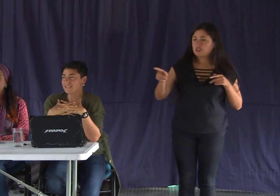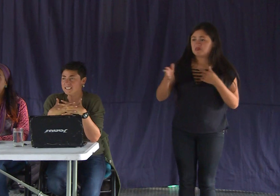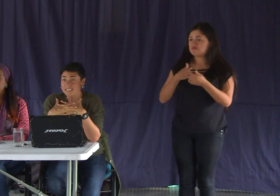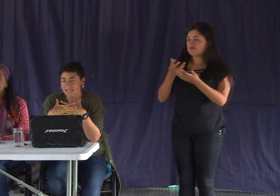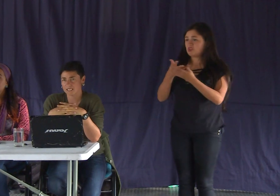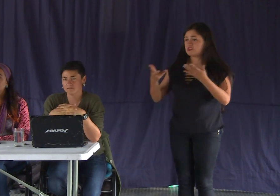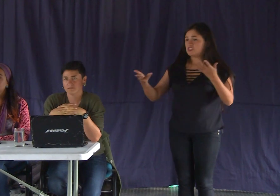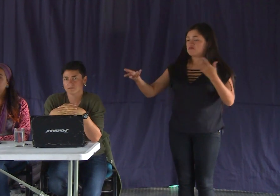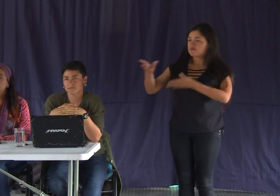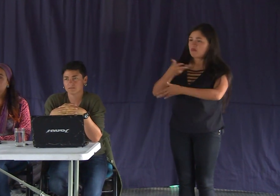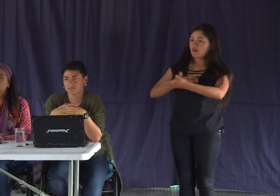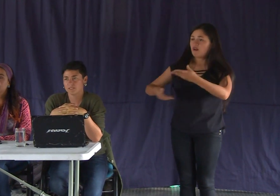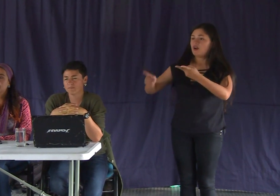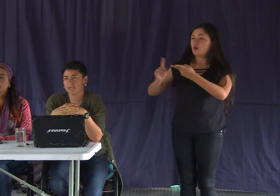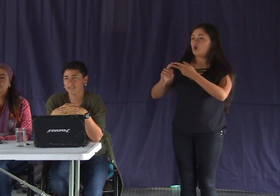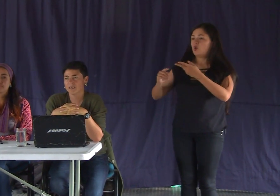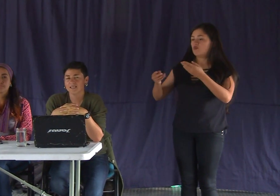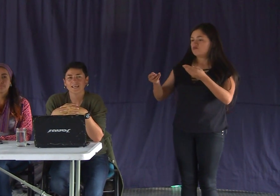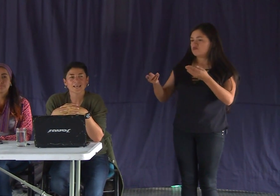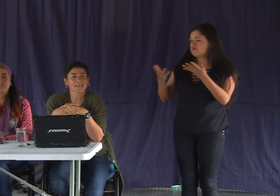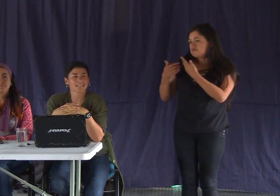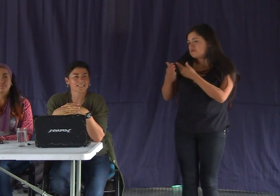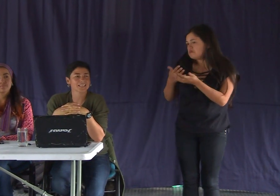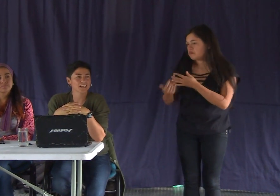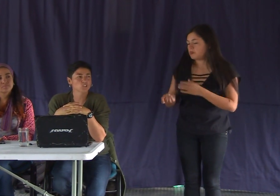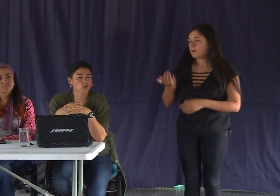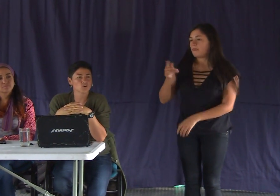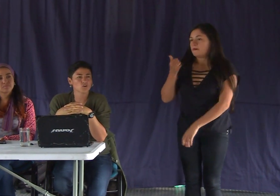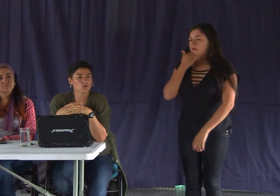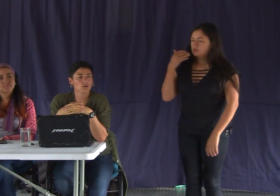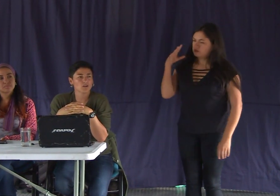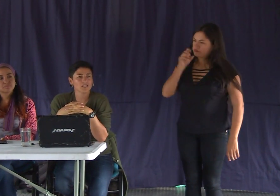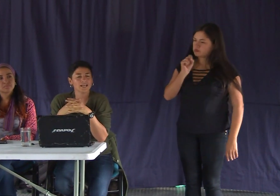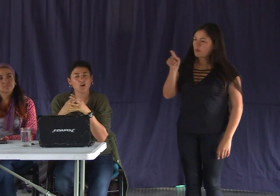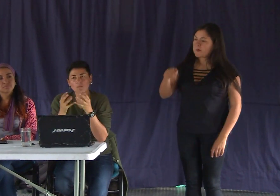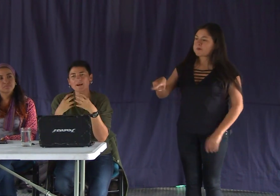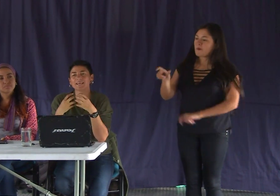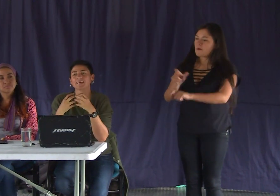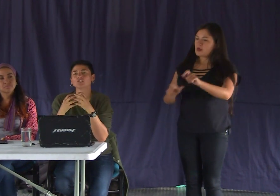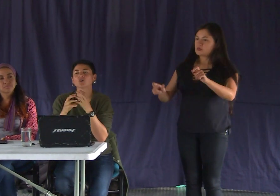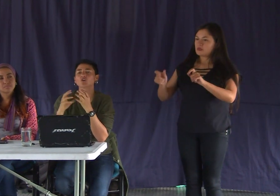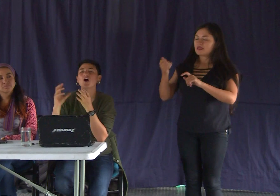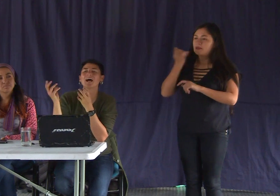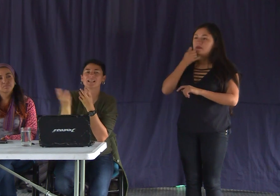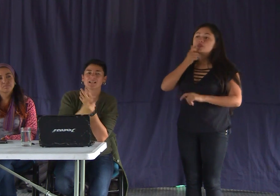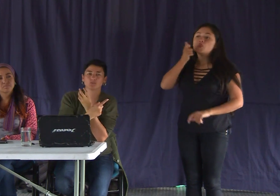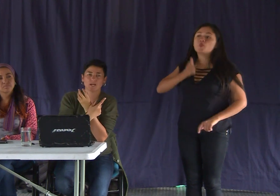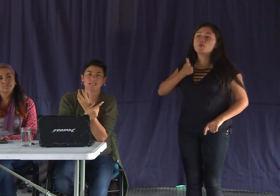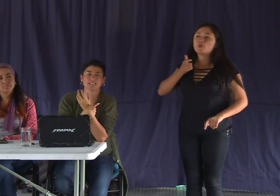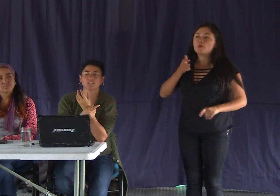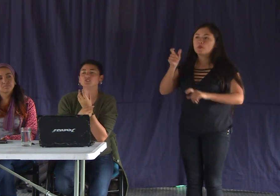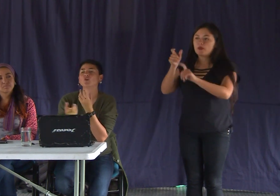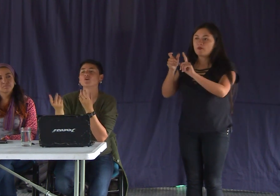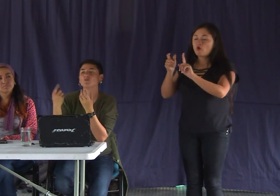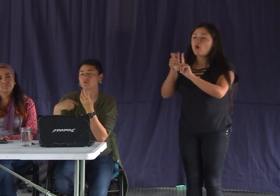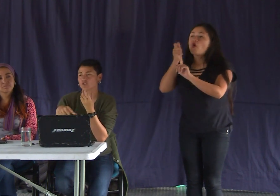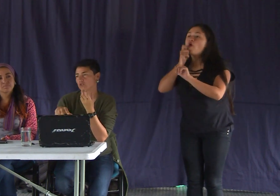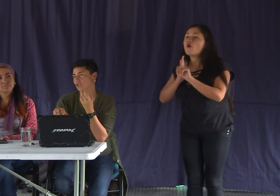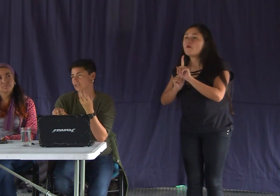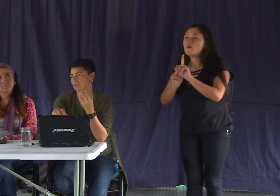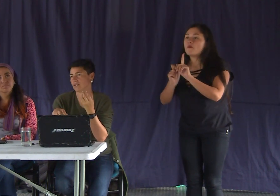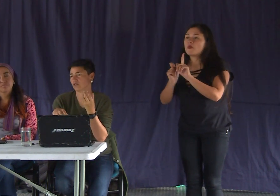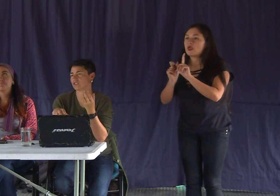a evidenciar también que se gira en torno, el hombre gira en torno a la naturaleza, no